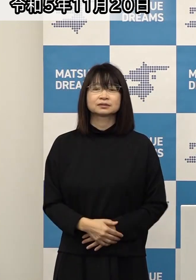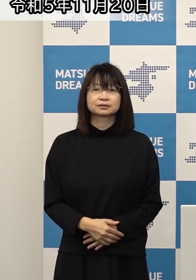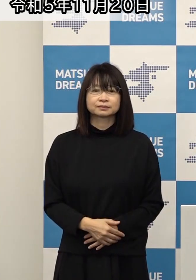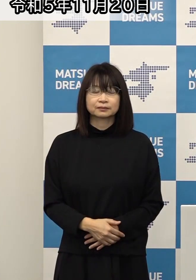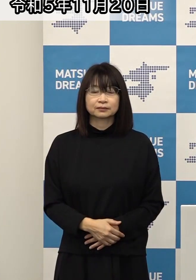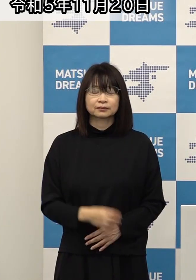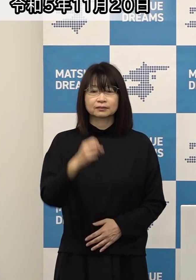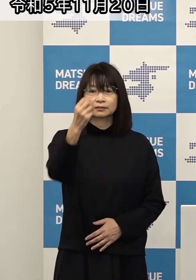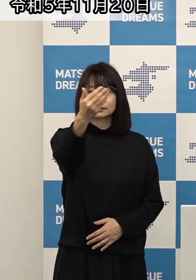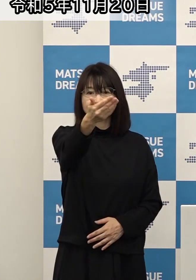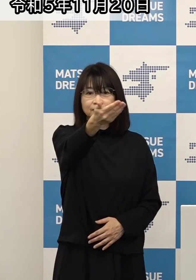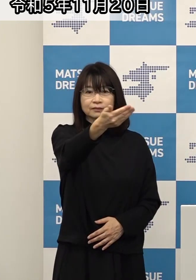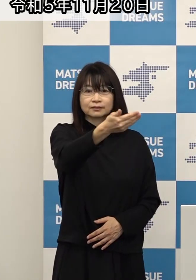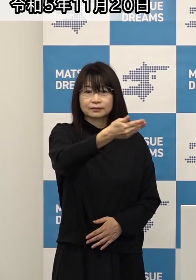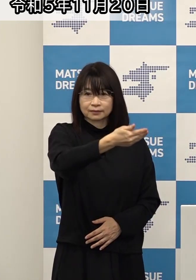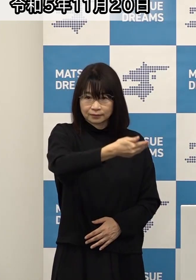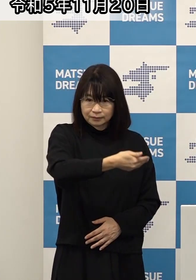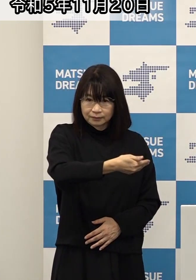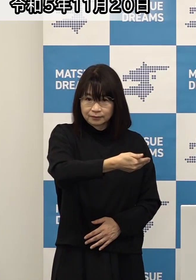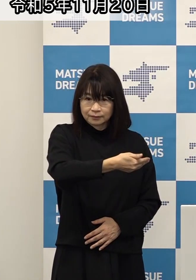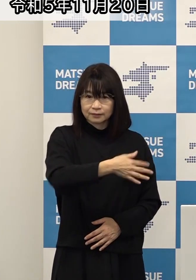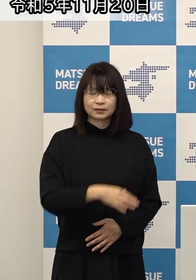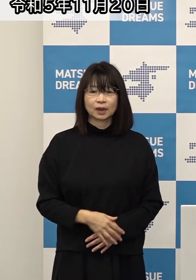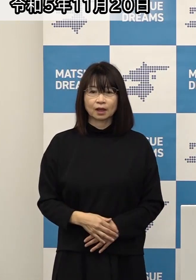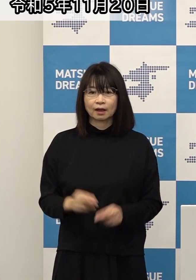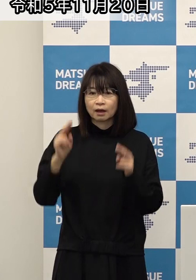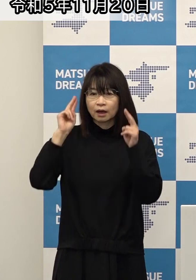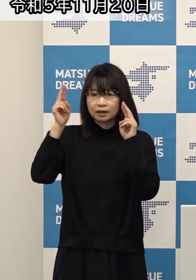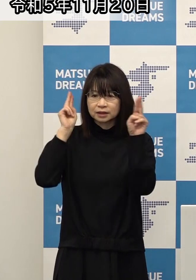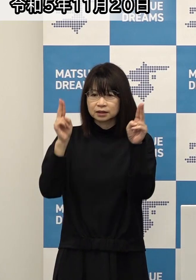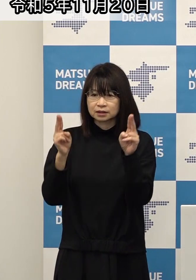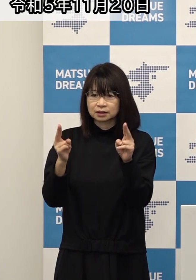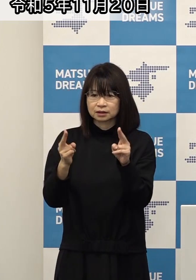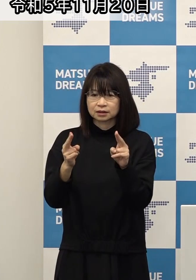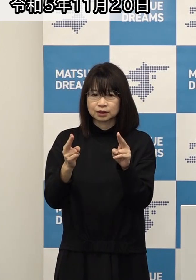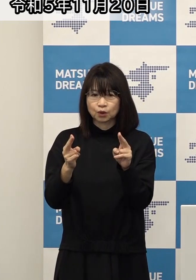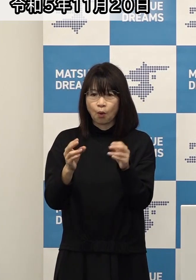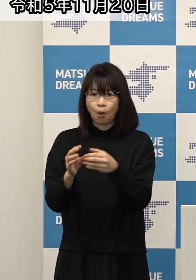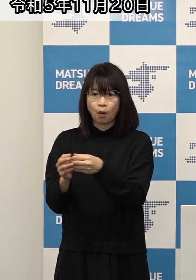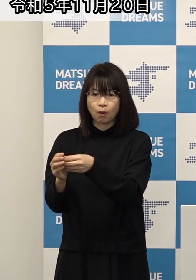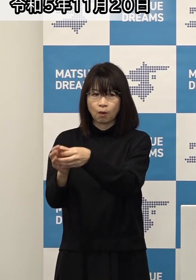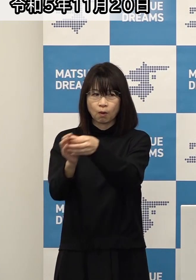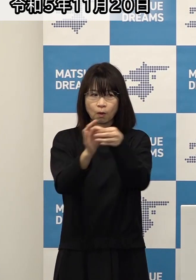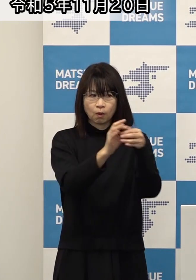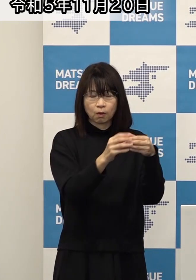すみません、ちょっと小的なことで申し訳ないんですけど、企業連合体でやっぱ受けていただいた